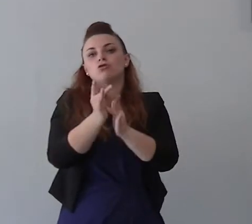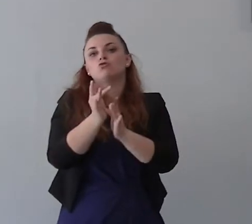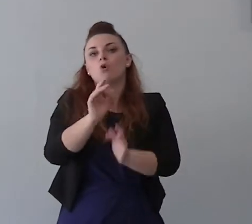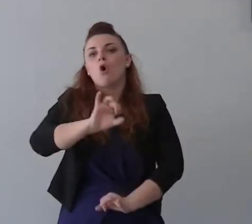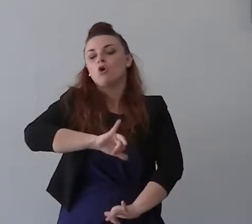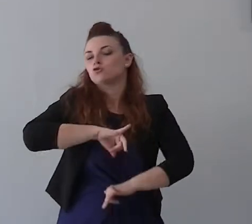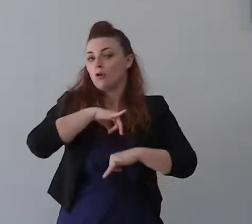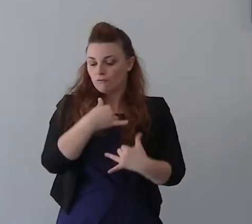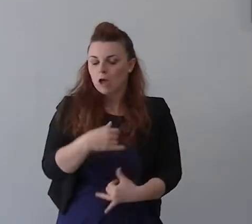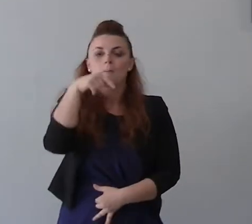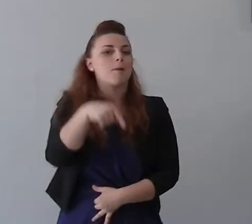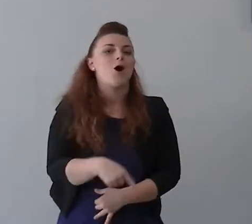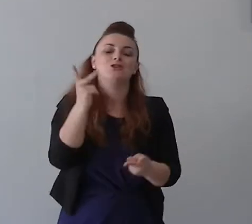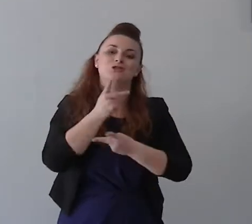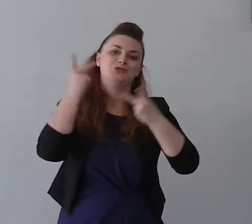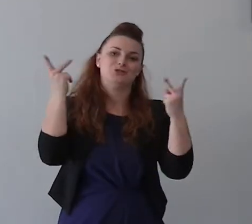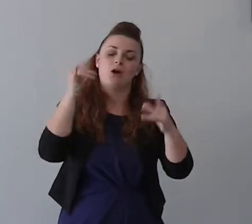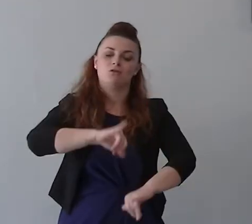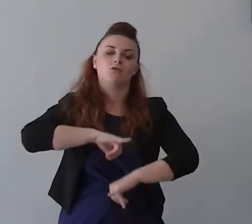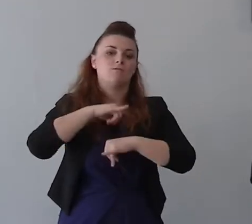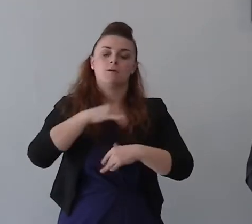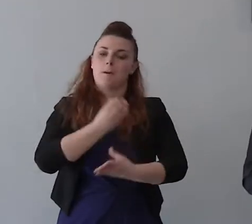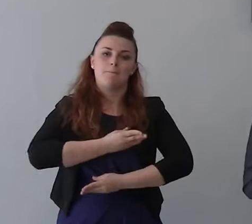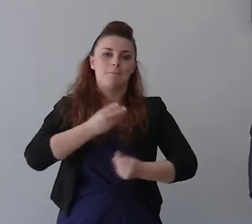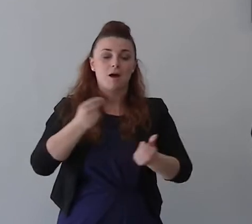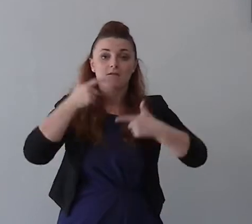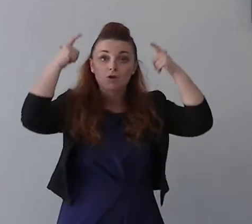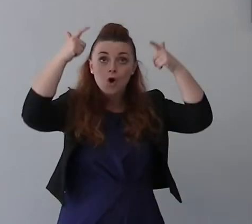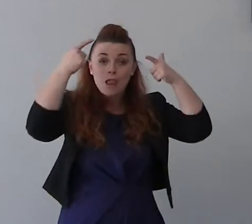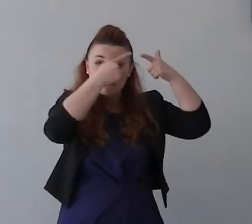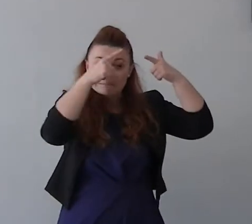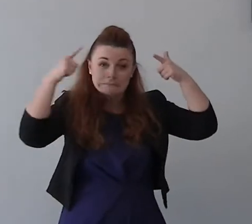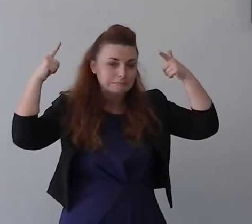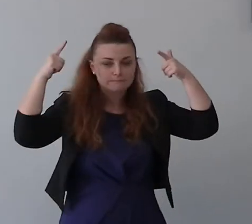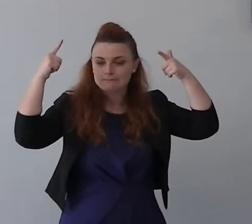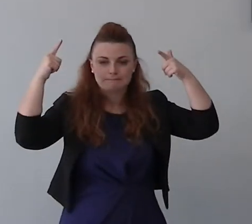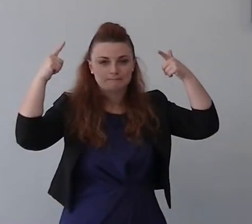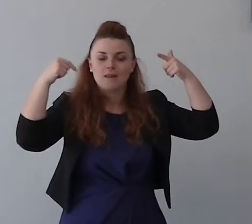non c'è più da soffrire, non c'è più una corona di spine, ma abbiamo una corona differente.